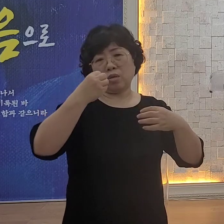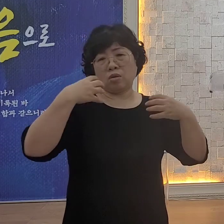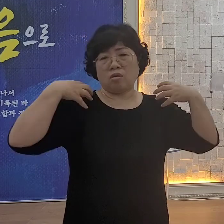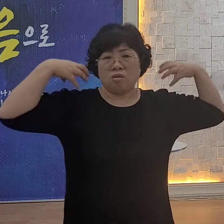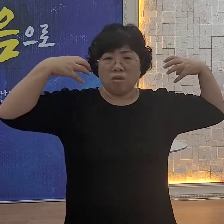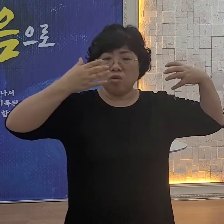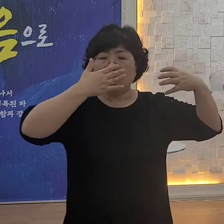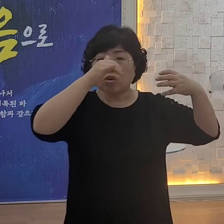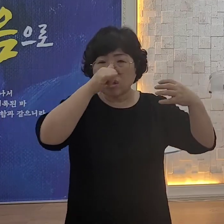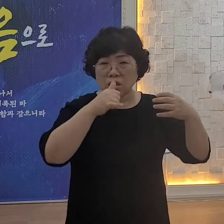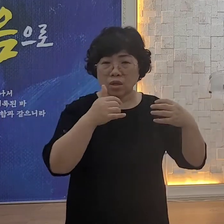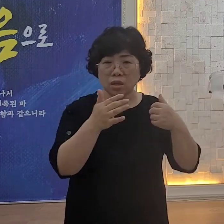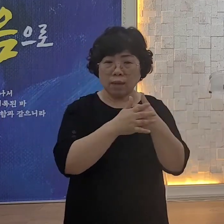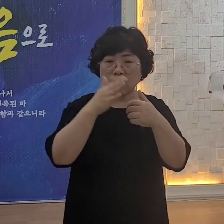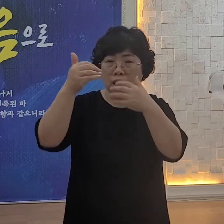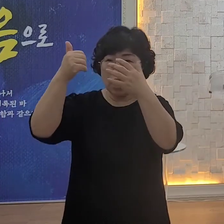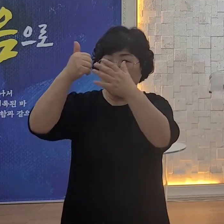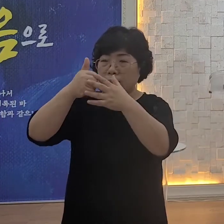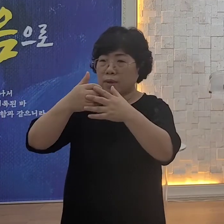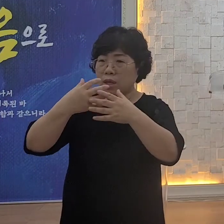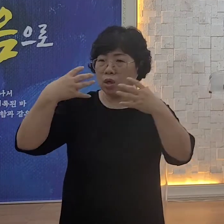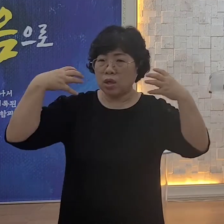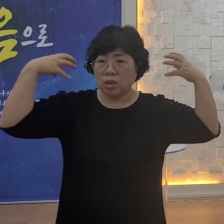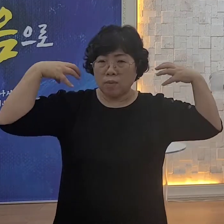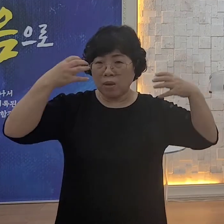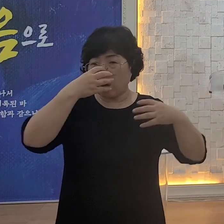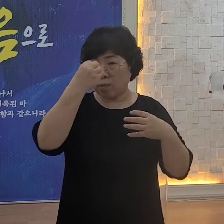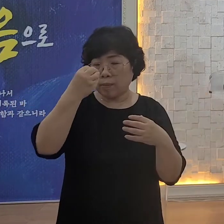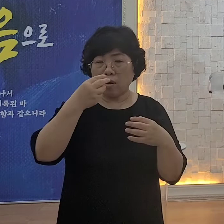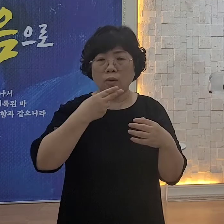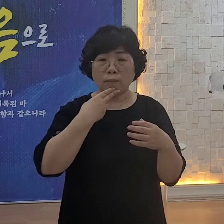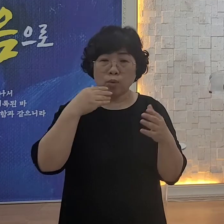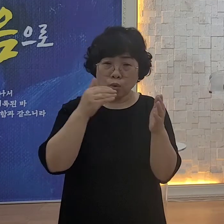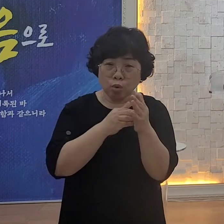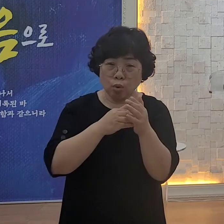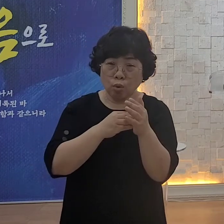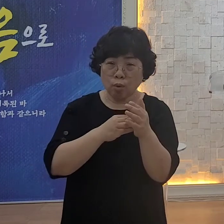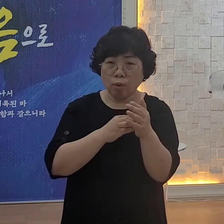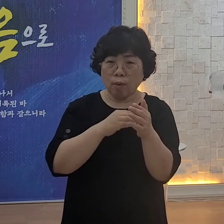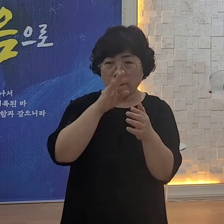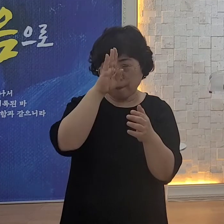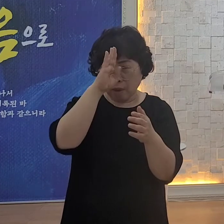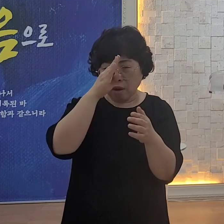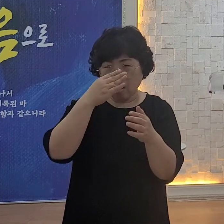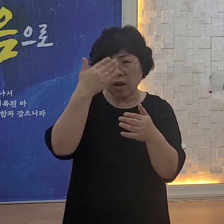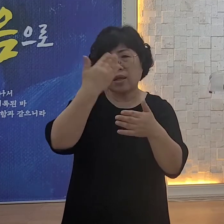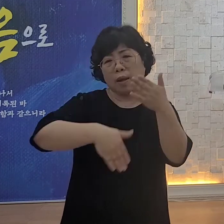그가 자만하지 않기 위하여 그 육체의 가시를 몸에